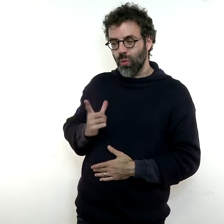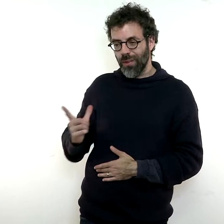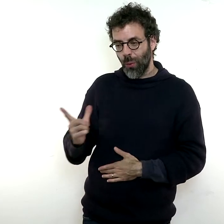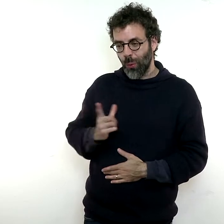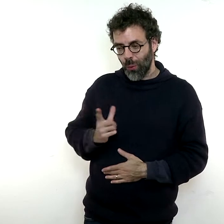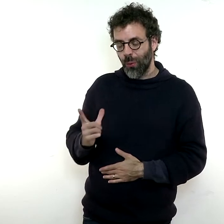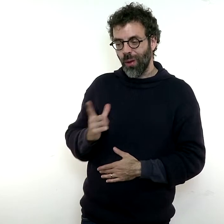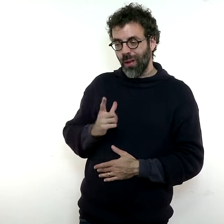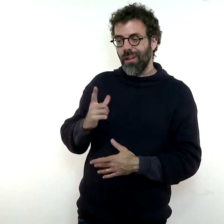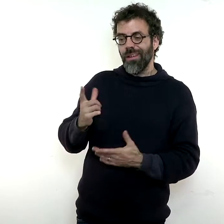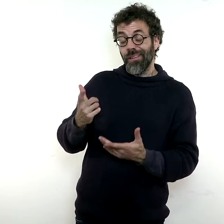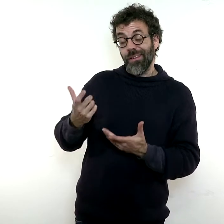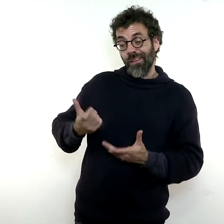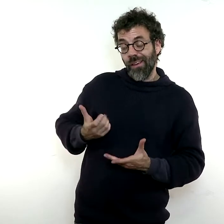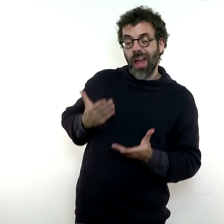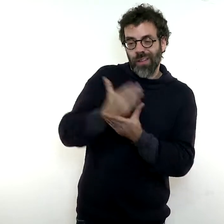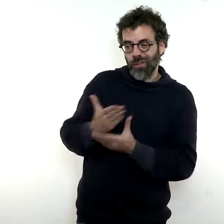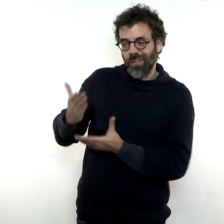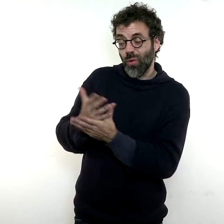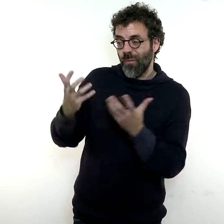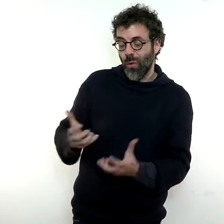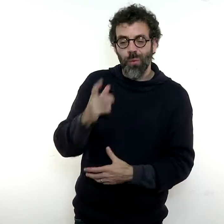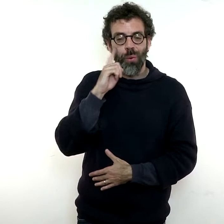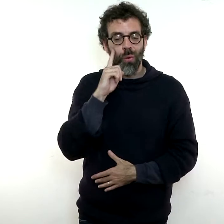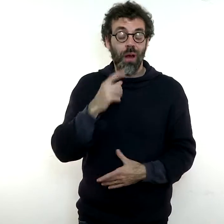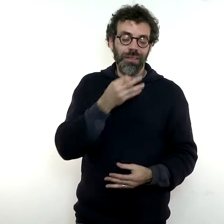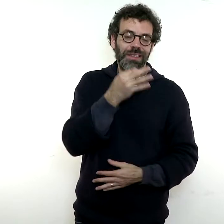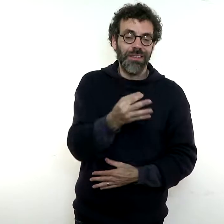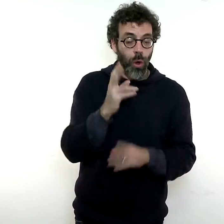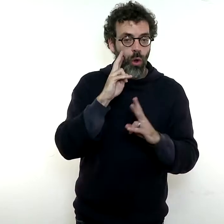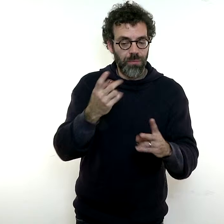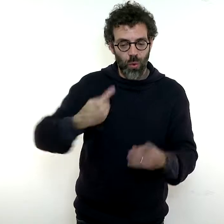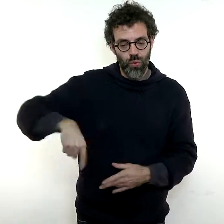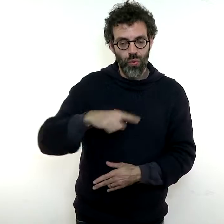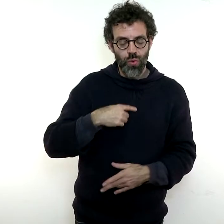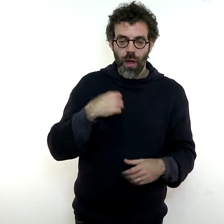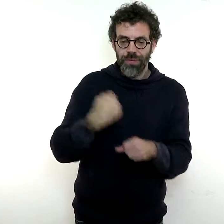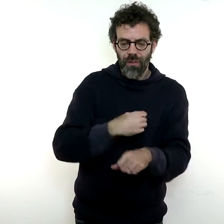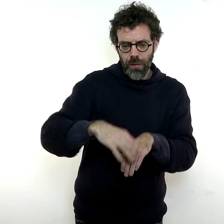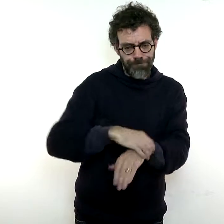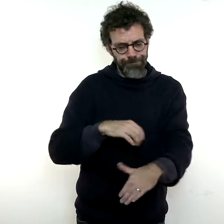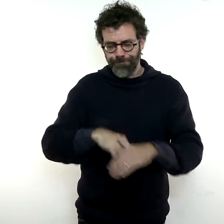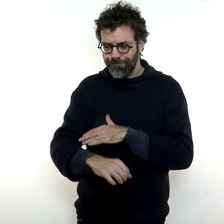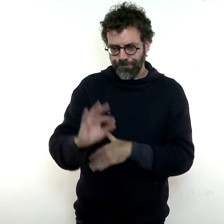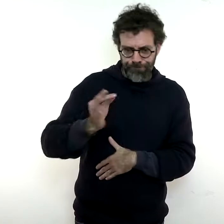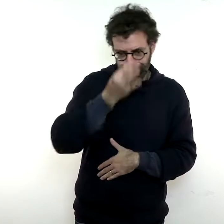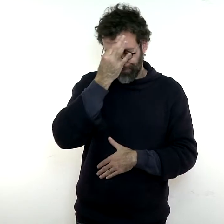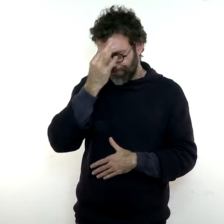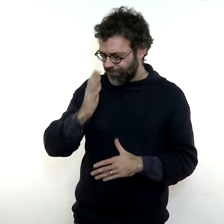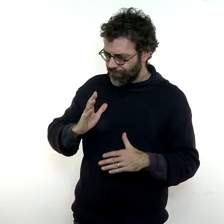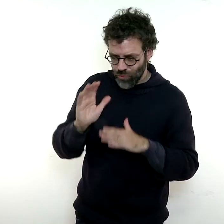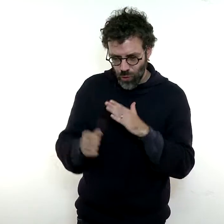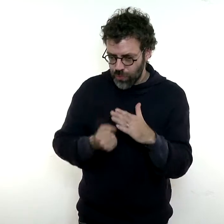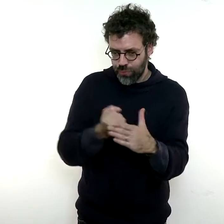bossé vraiment d'arrache-pied sur ces projets. Et si le conseil du quartier a porté ce projet, c'est en fait en équipe avec toute